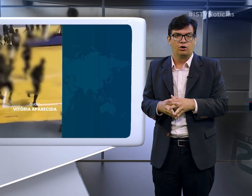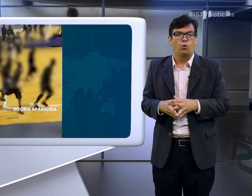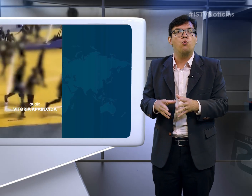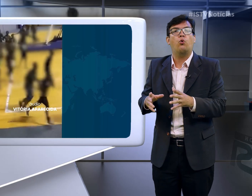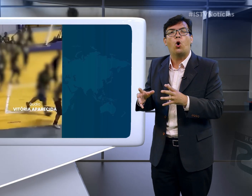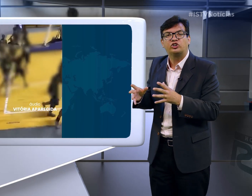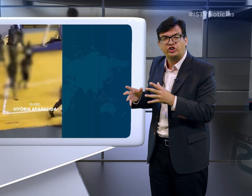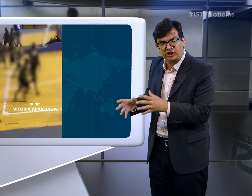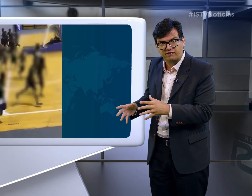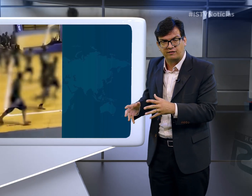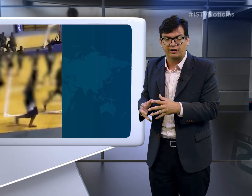um cotista,